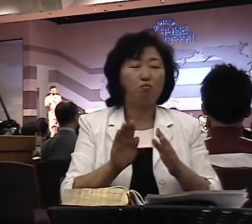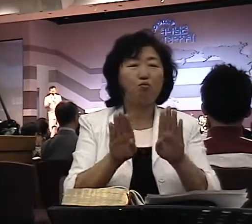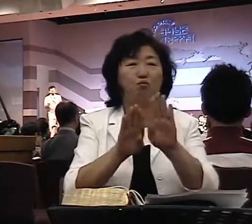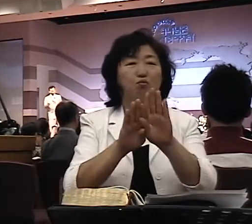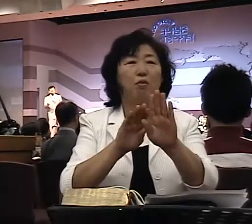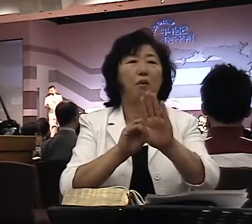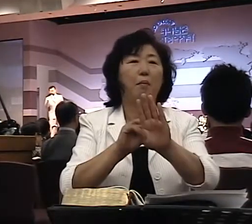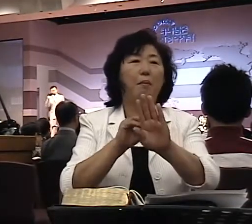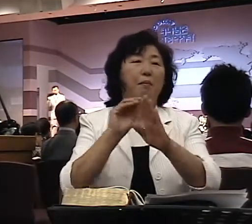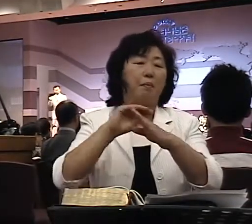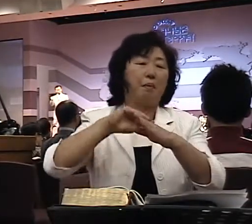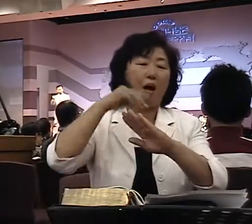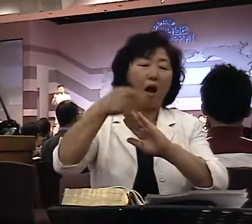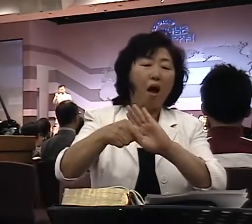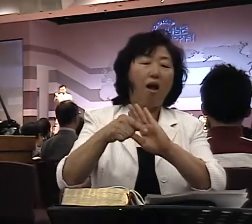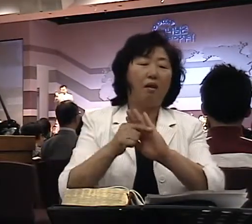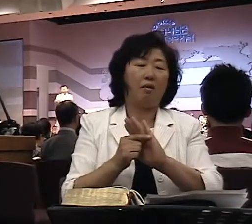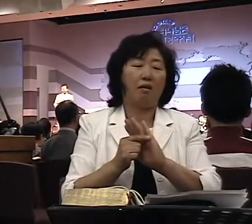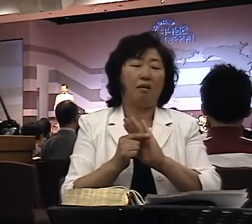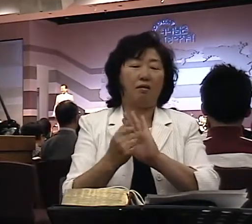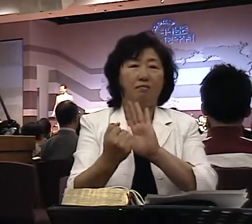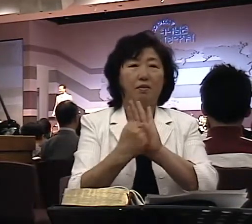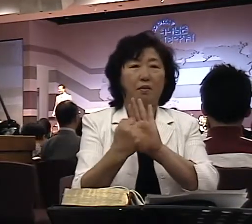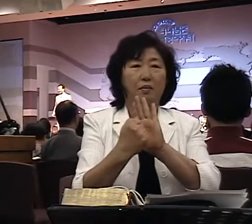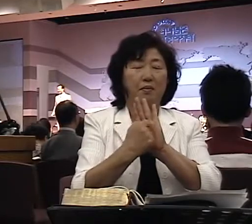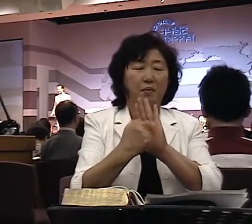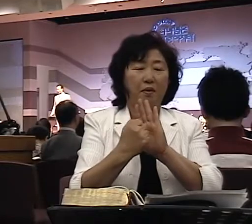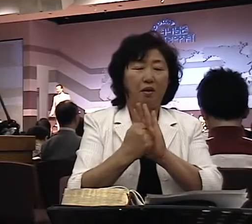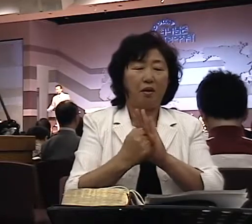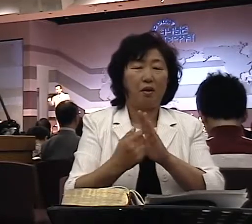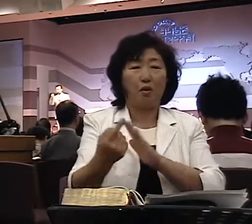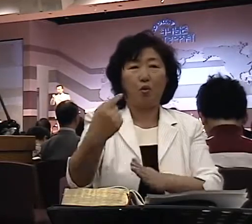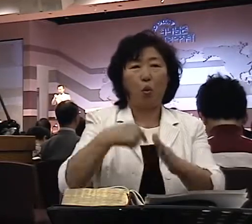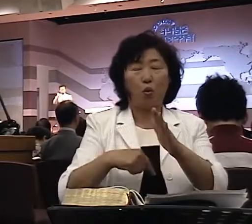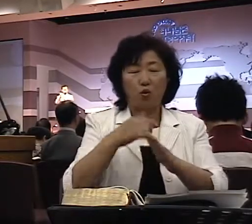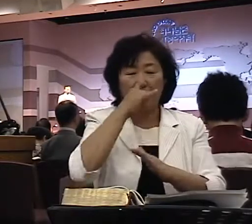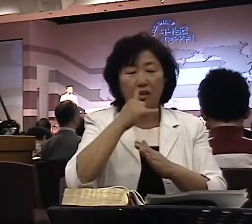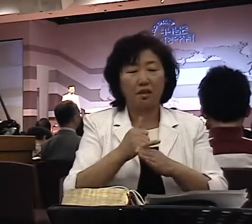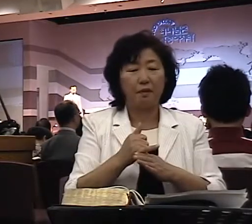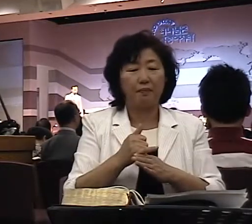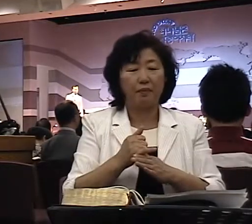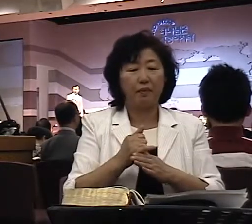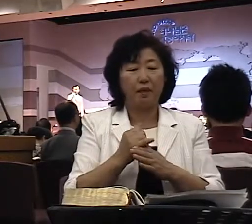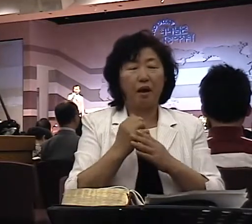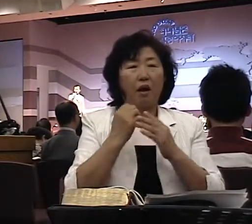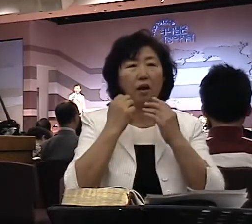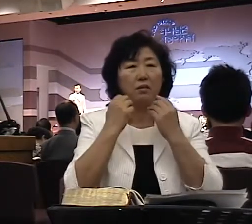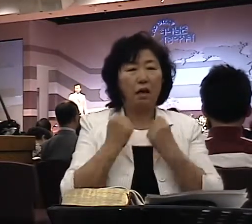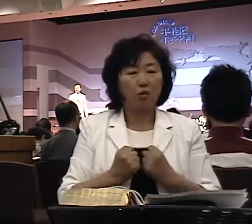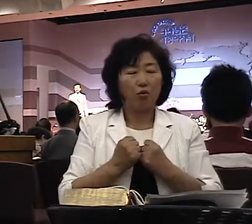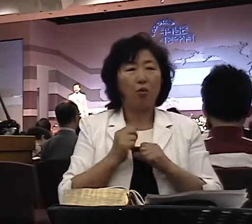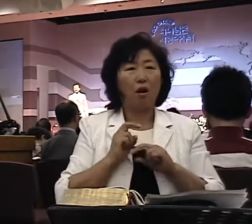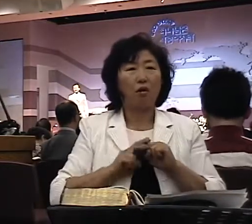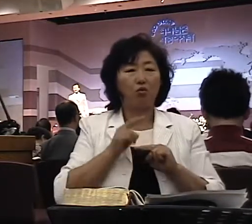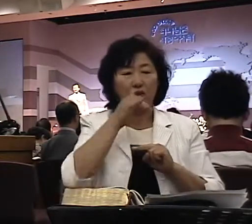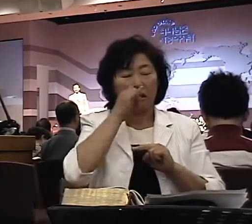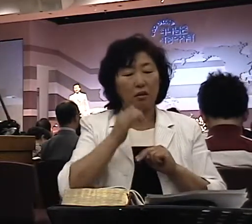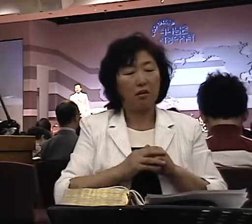계십니다. 과연 들어오실 수 있는 심장입니다. 과연 들어오셔서 좌정하실 수 있는 그러한